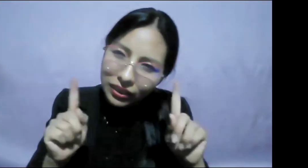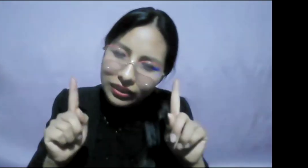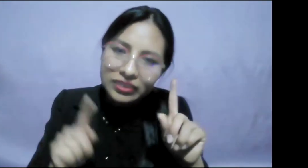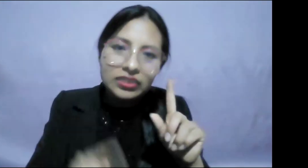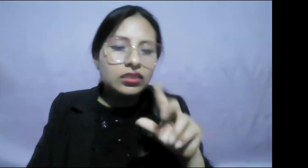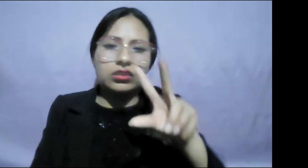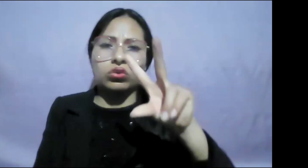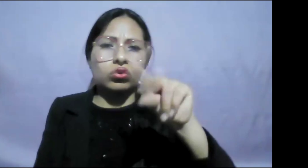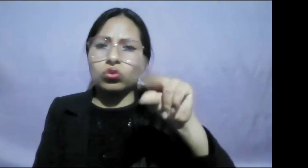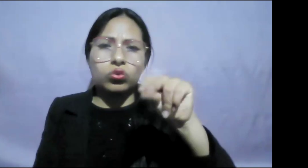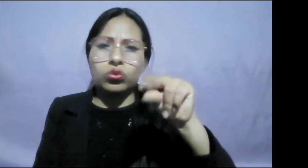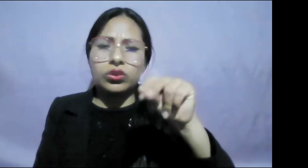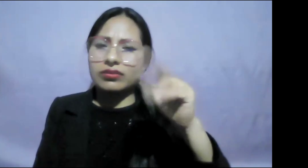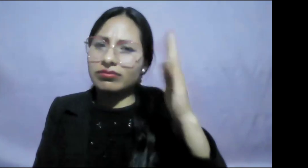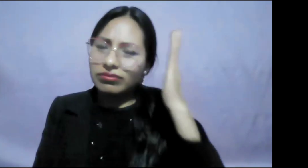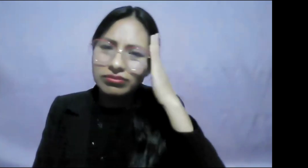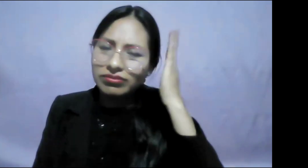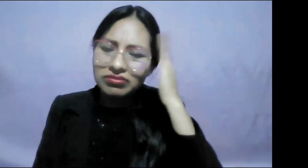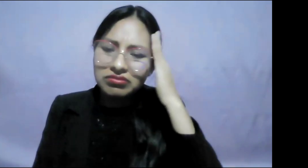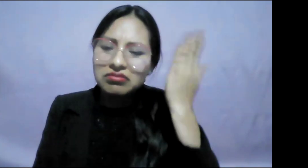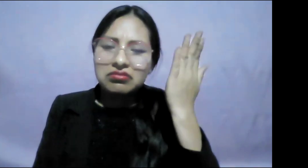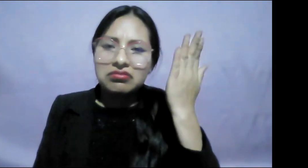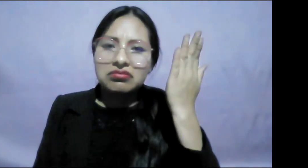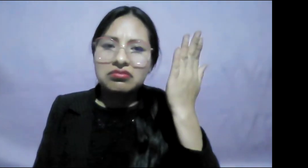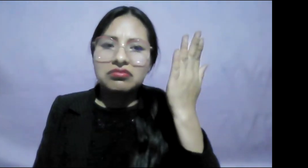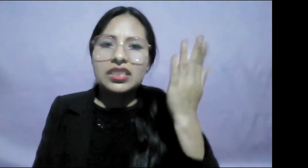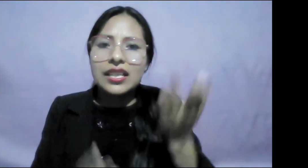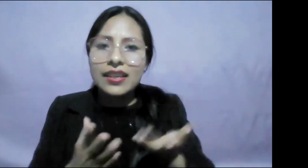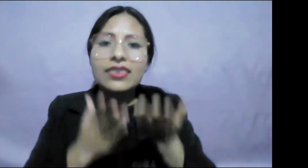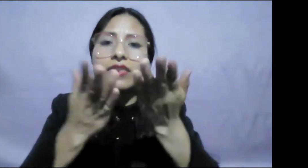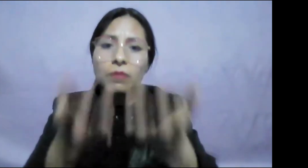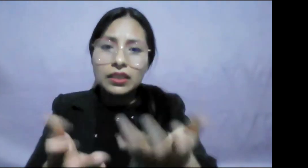robaron Oh qué pena